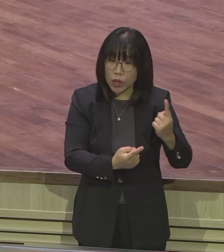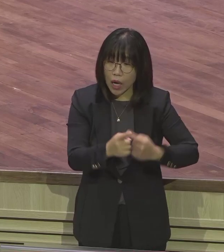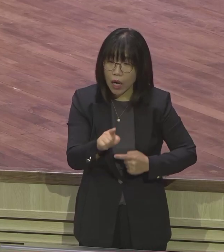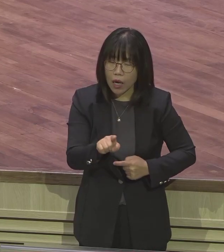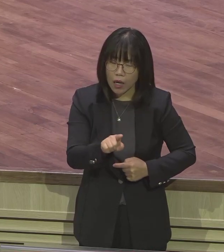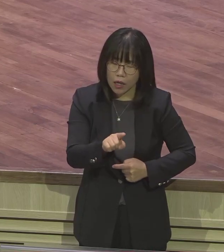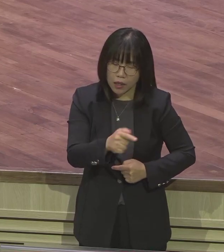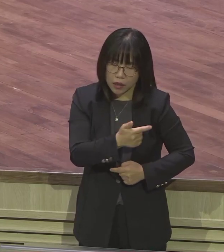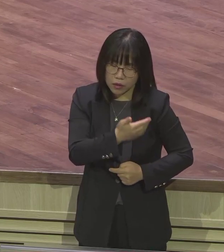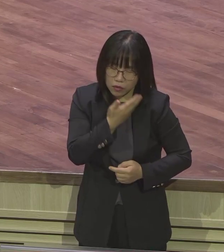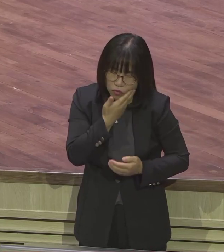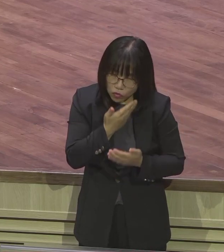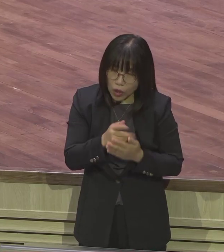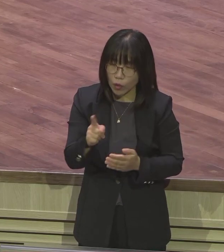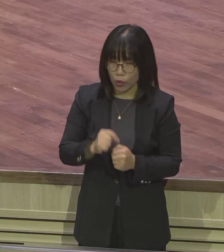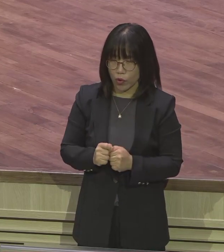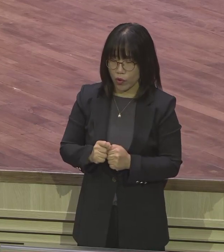영영